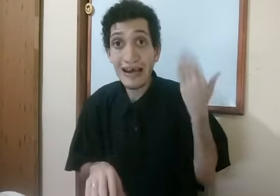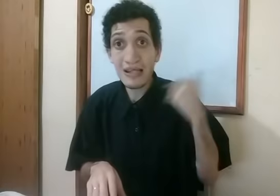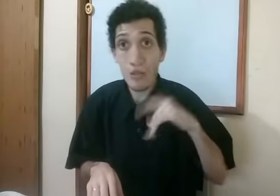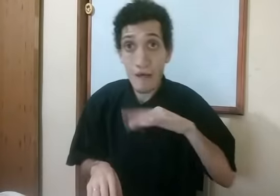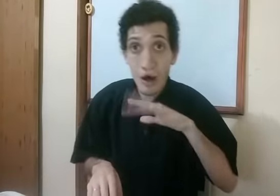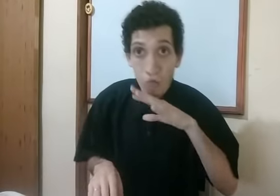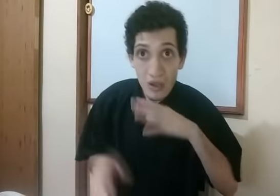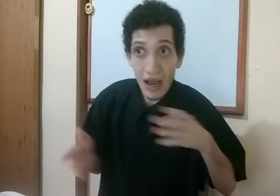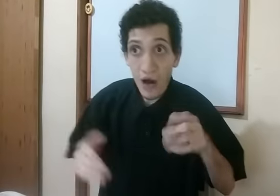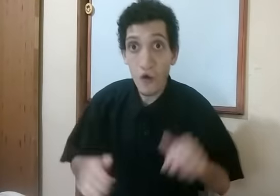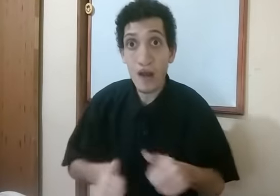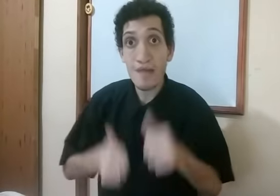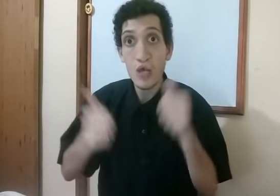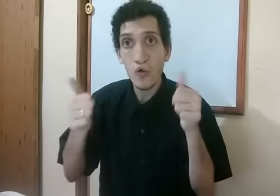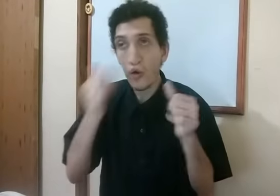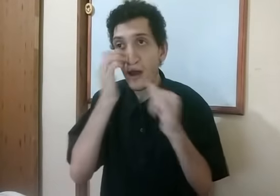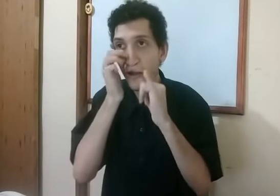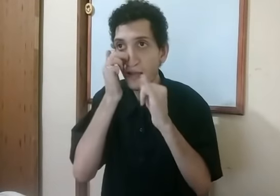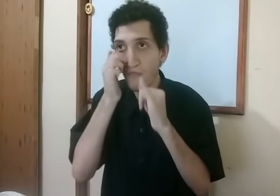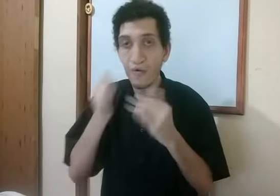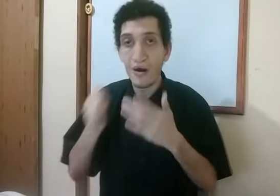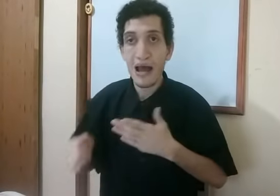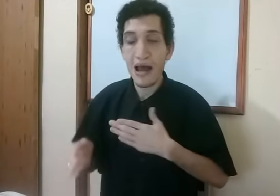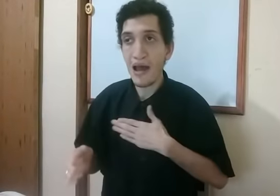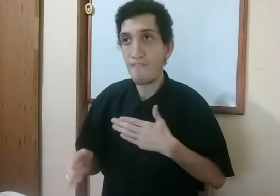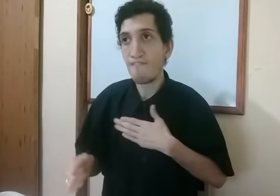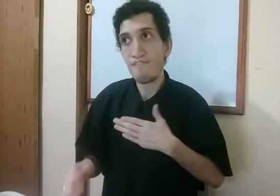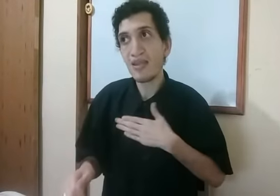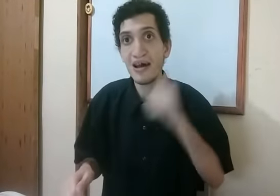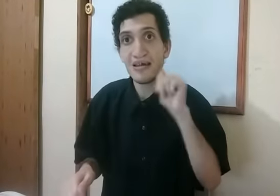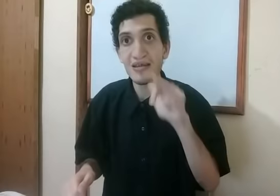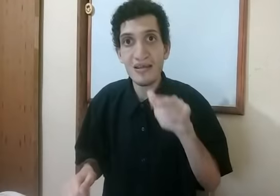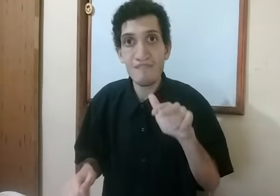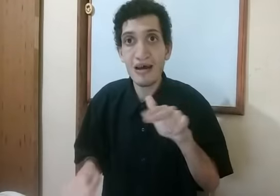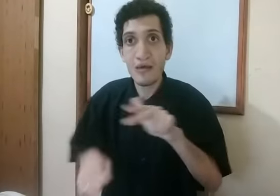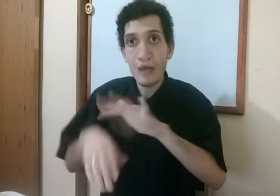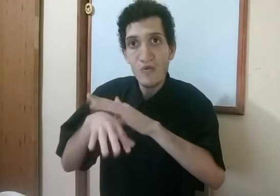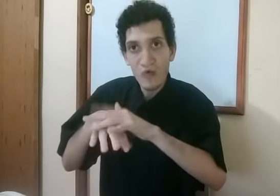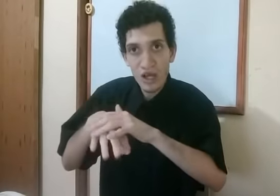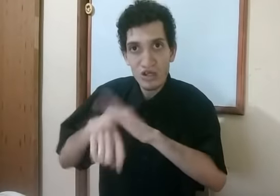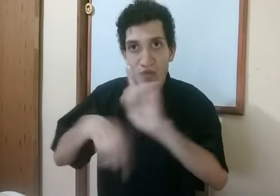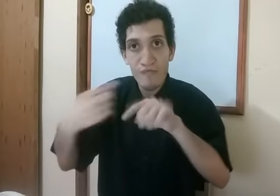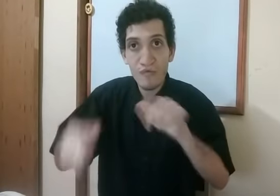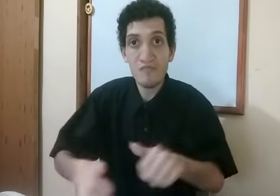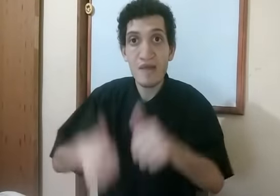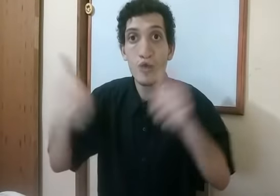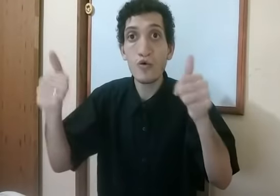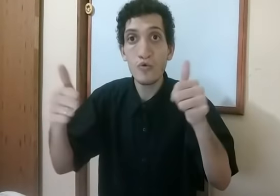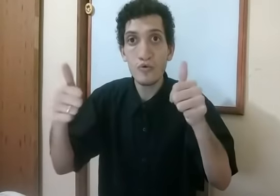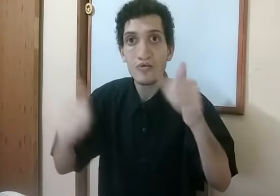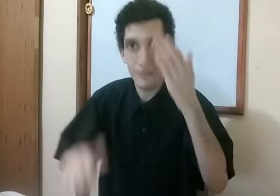antes estava ruim, agora melhorou. Exemplo, minha irmã estava doente, depois melhorou.